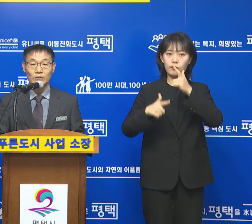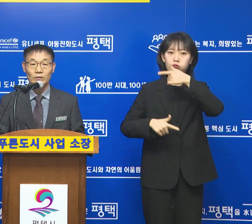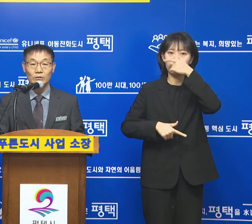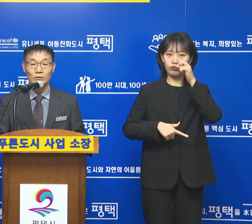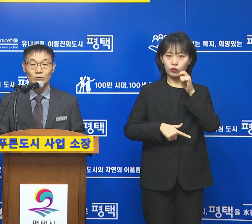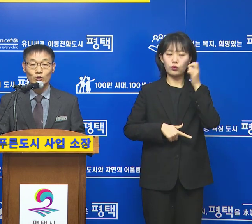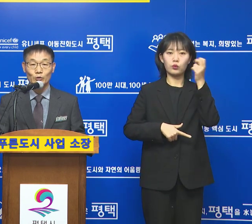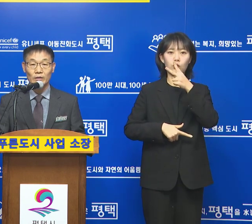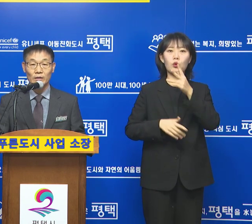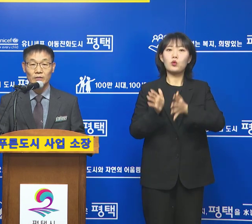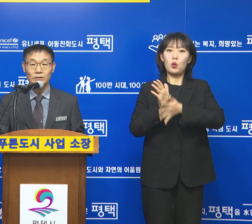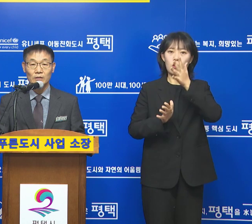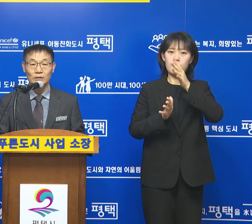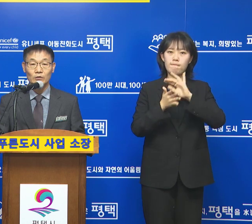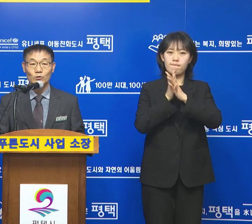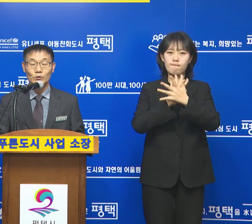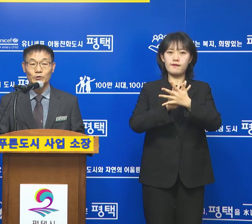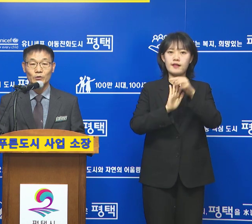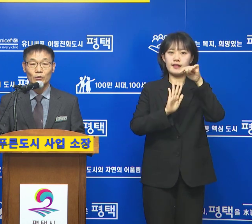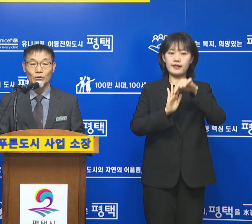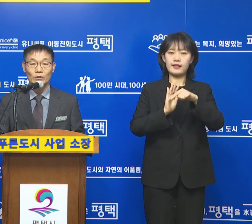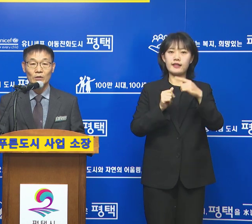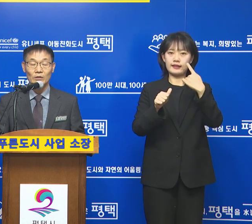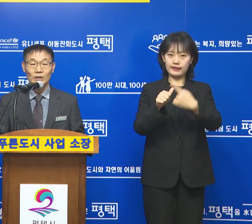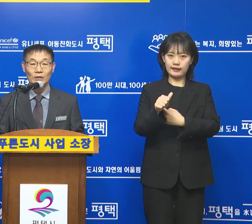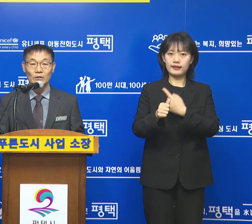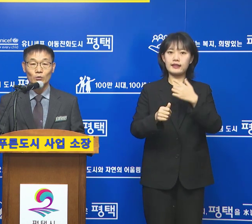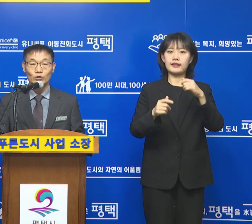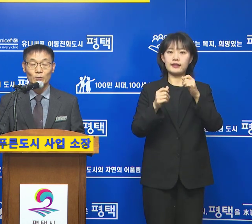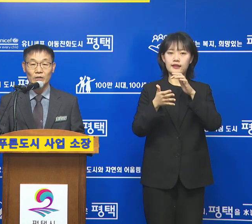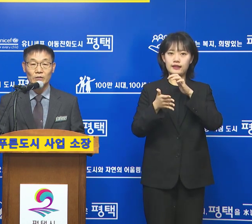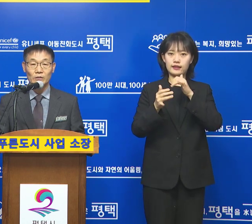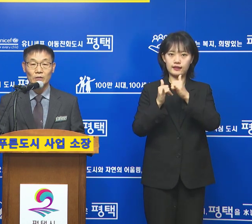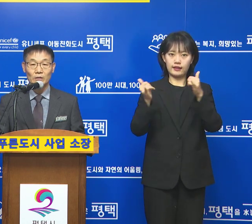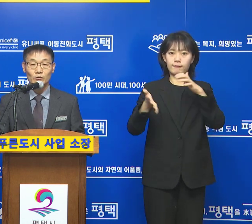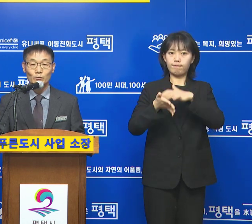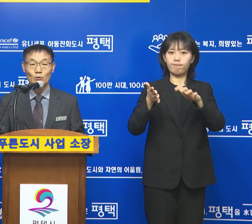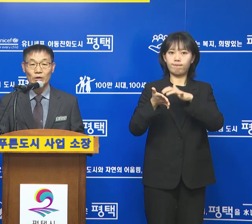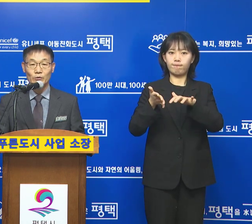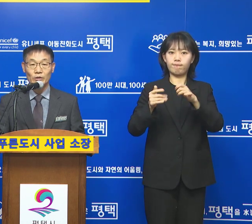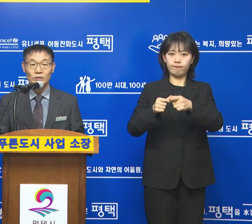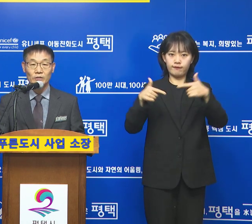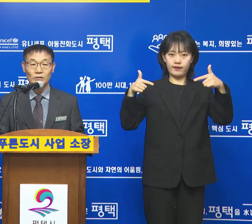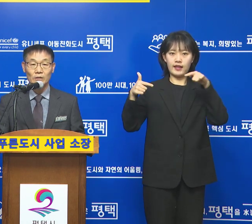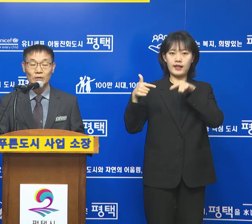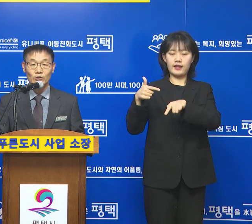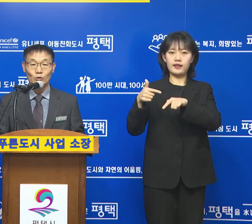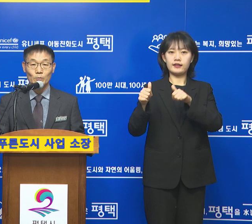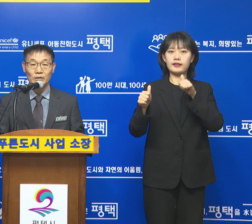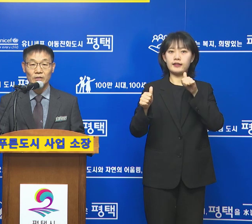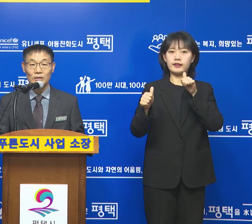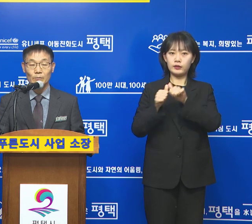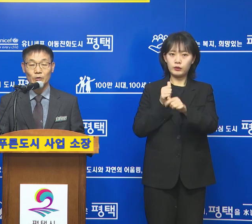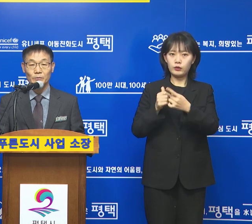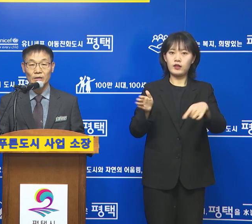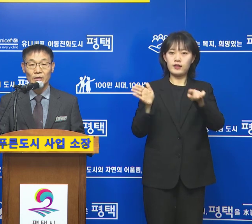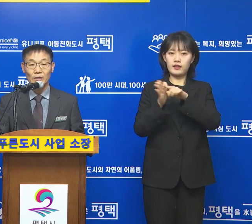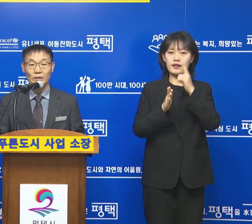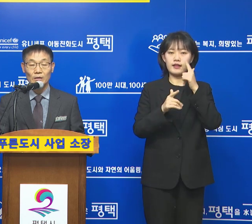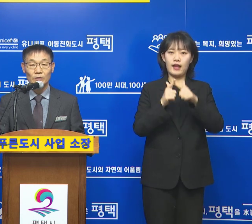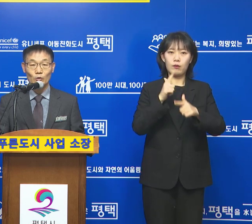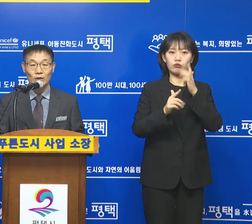급격한 도시화에 따른 인구 급증으로 열악한 도심 환경을 극복하기 위해서는 정원만이